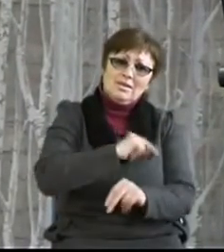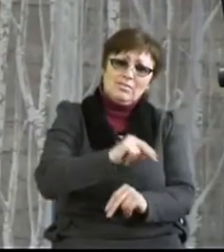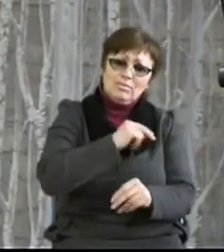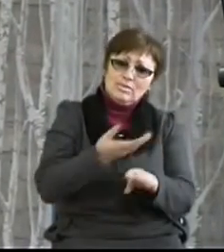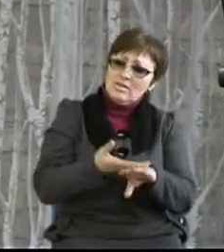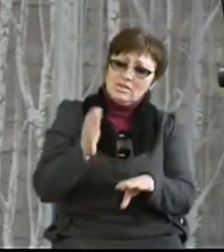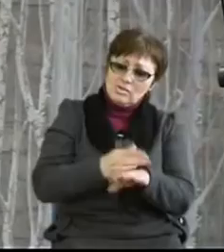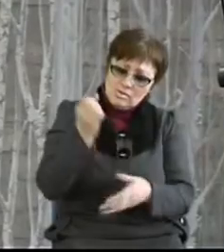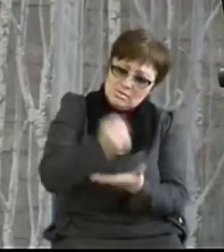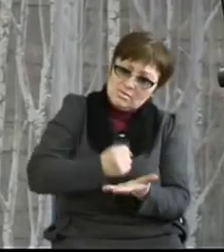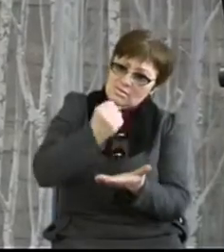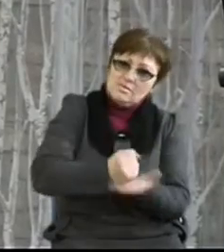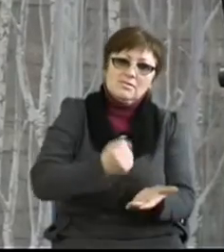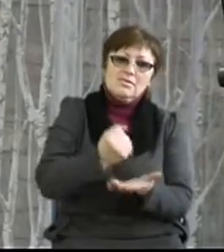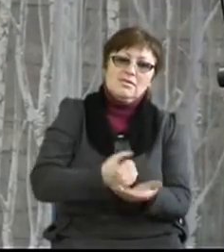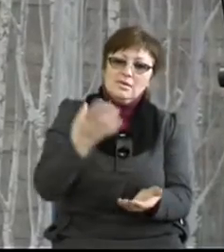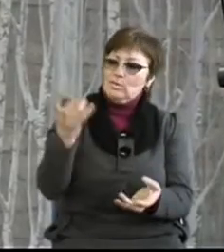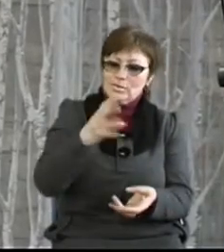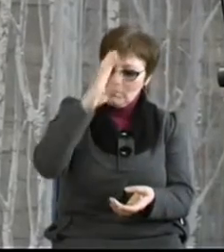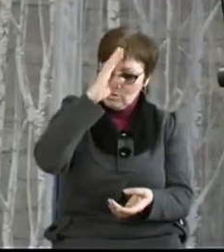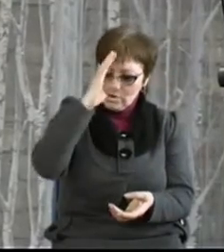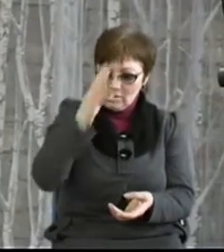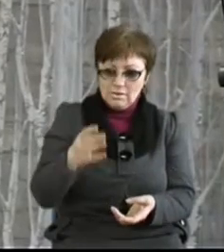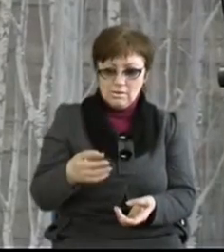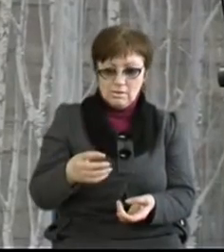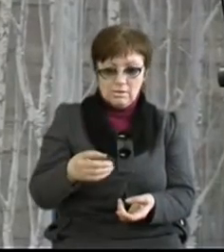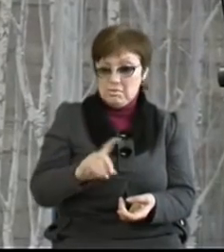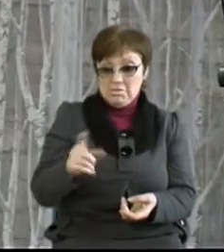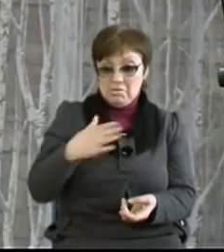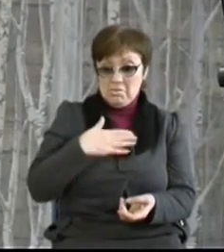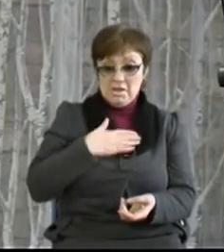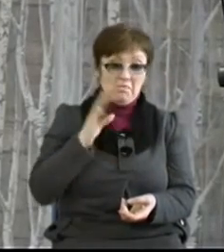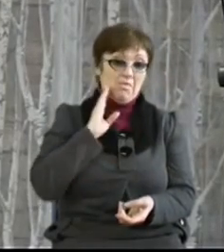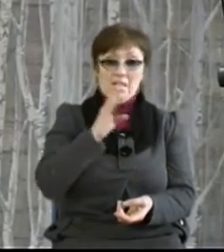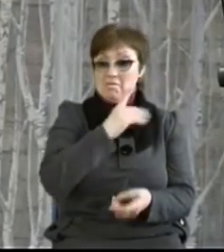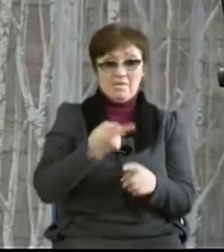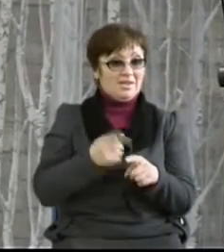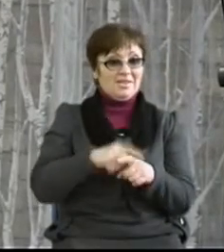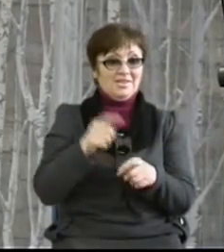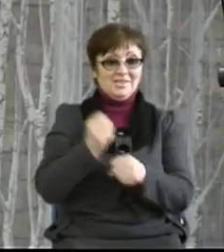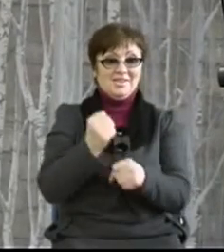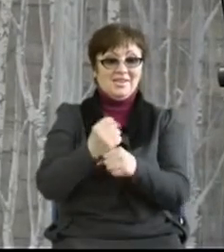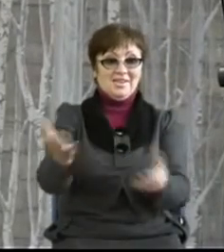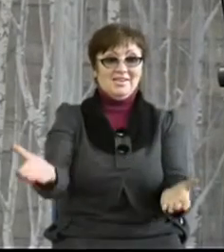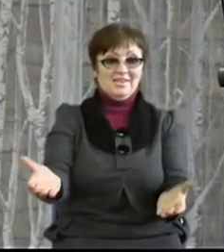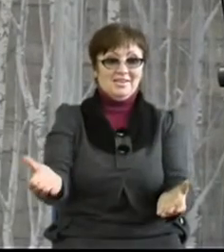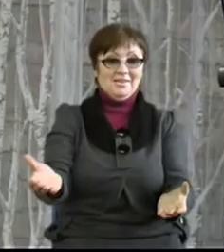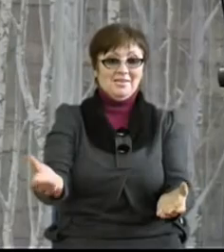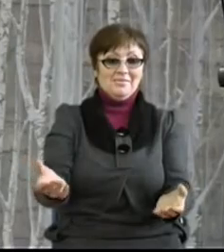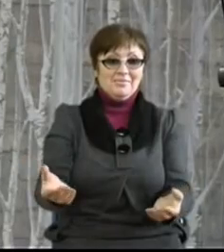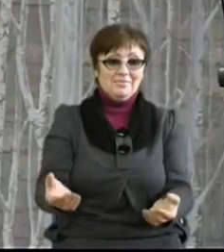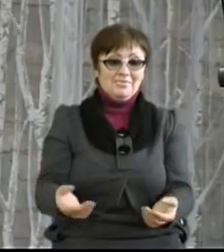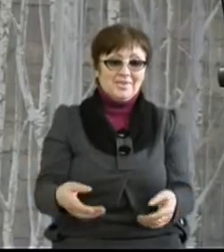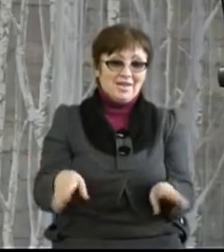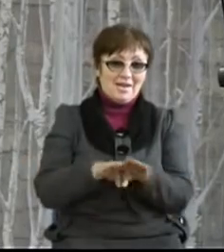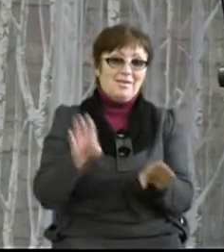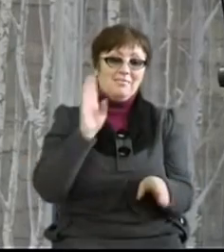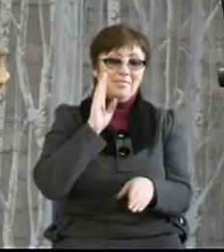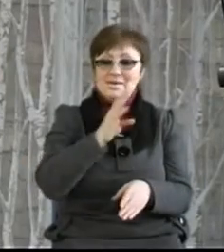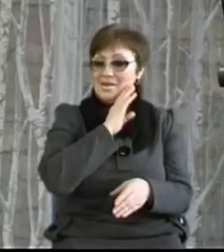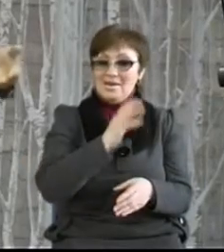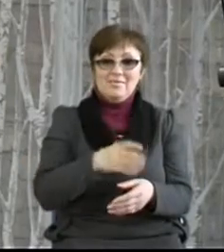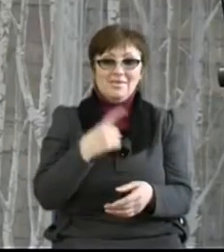друг друга и того, что должны утром делать. Например, идет на работу, собирается муж, и у него всегда ожидание, что как мама ему всегда